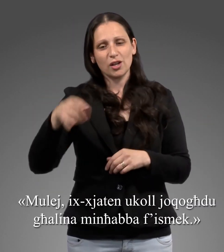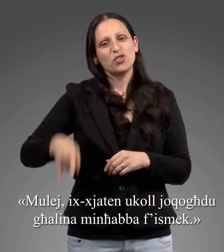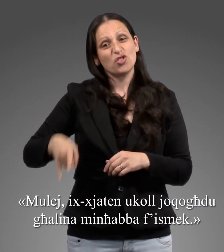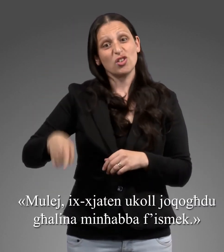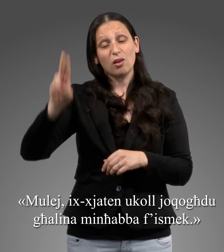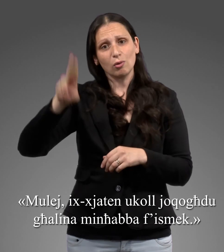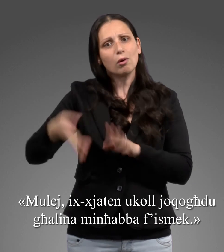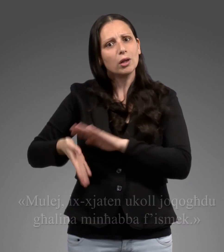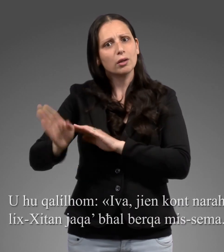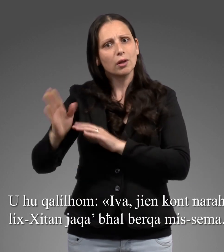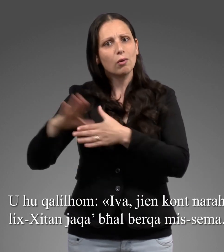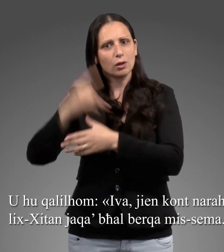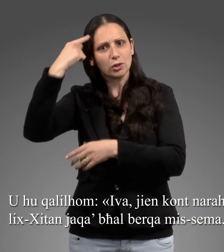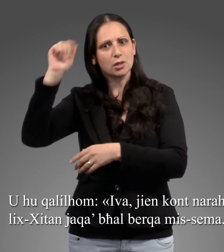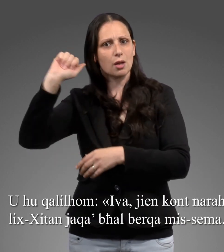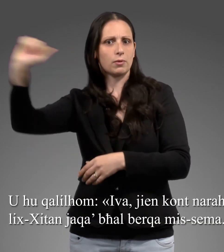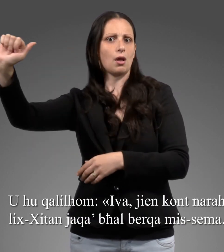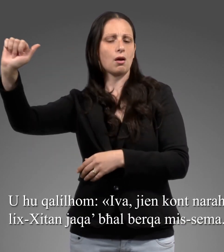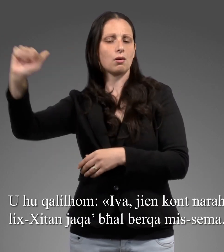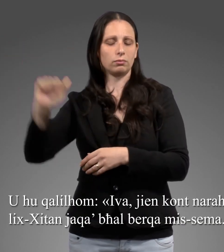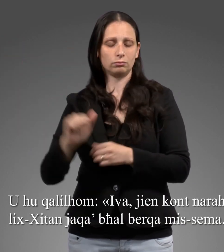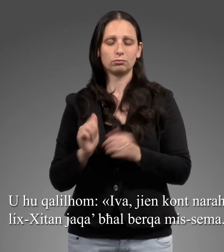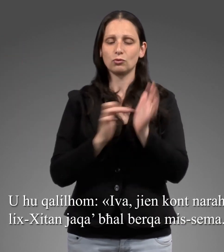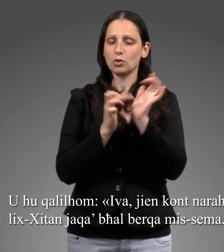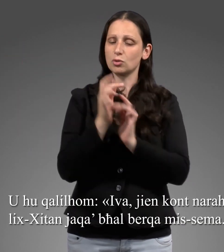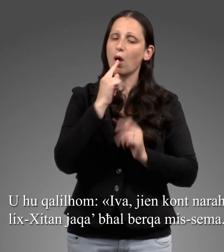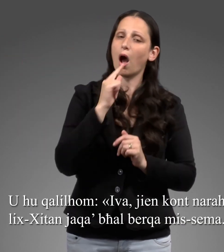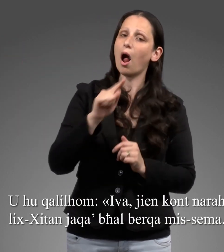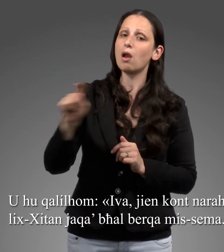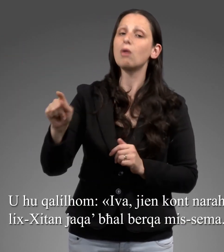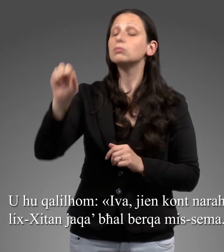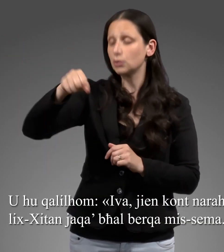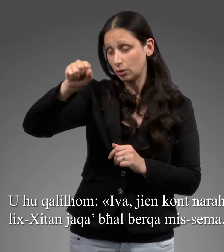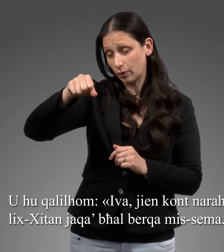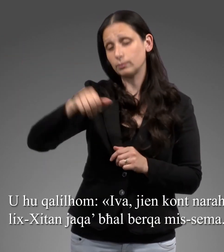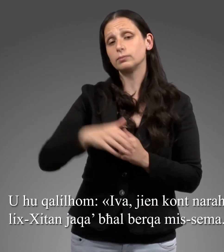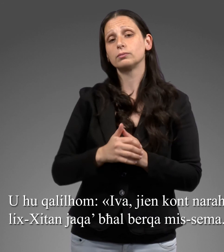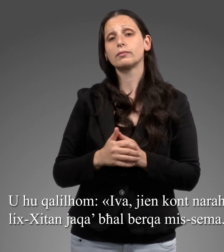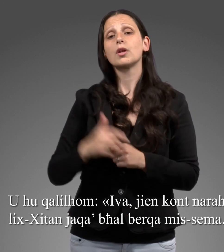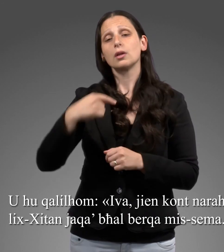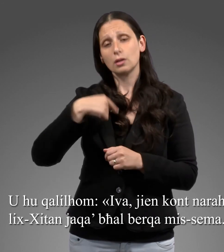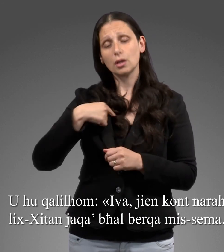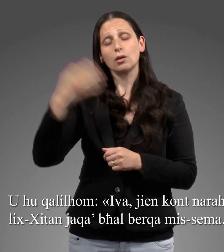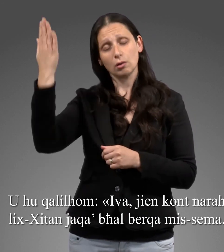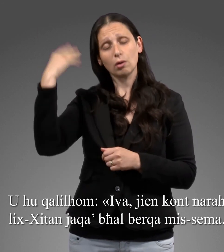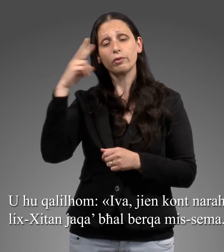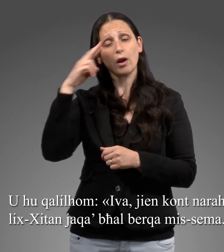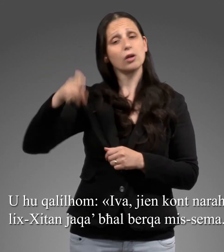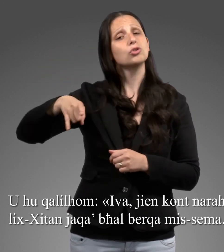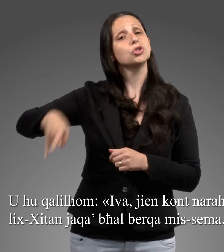minħabba f'ismek? Hu qalilhom, Iva, jien kont narah li x-xitan jaqa'